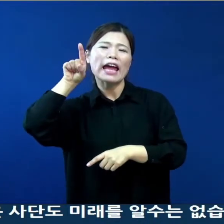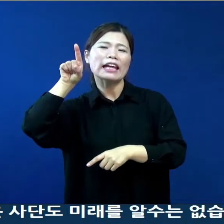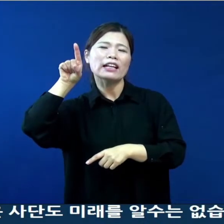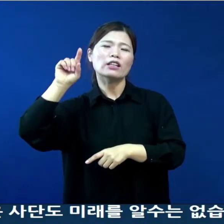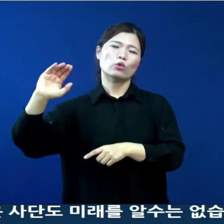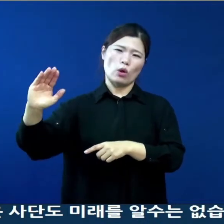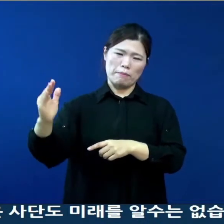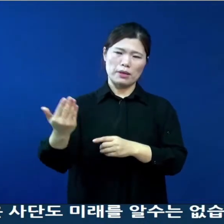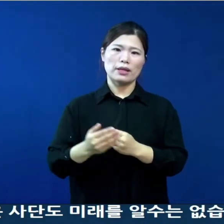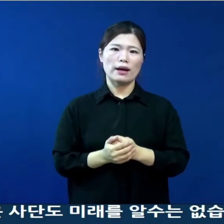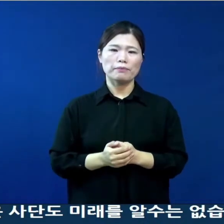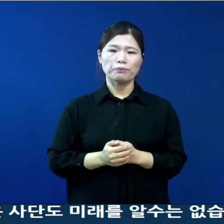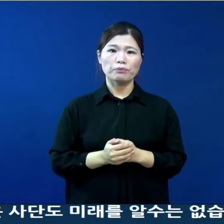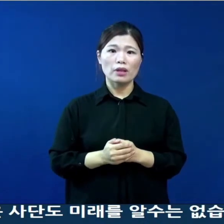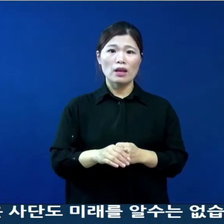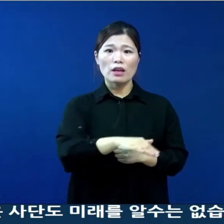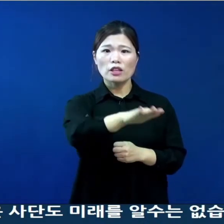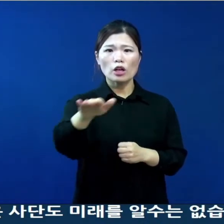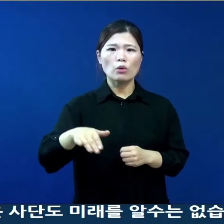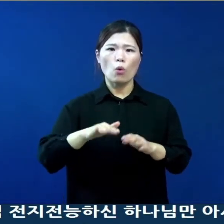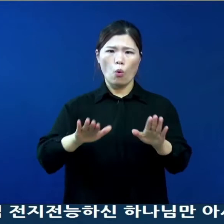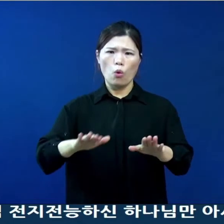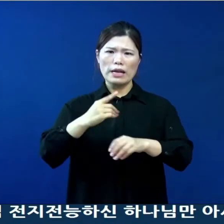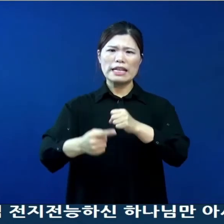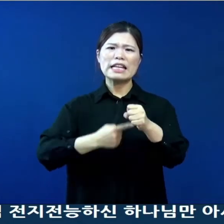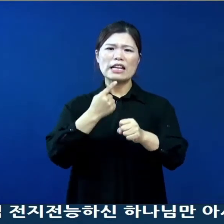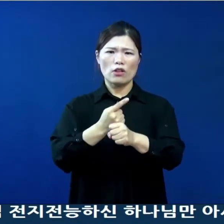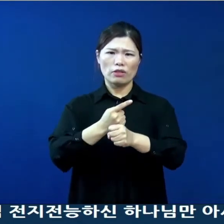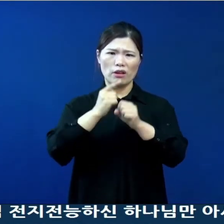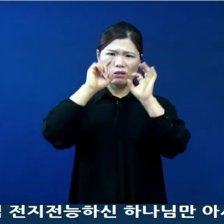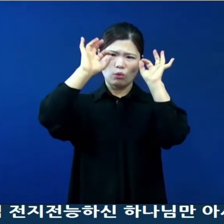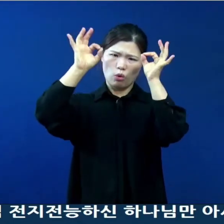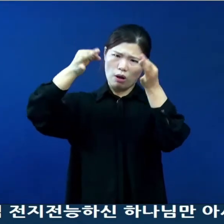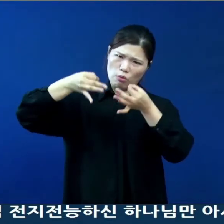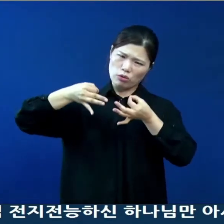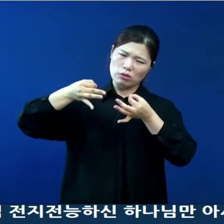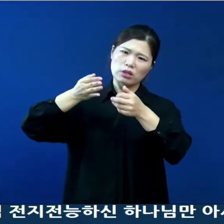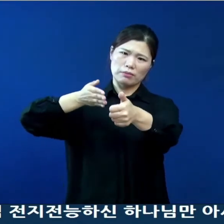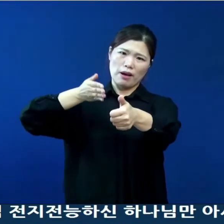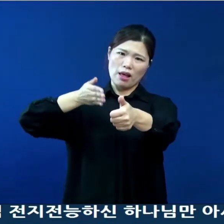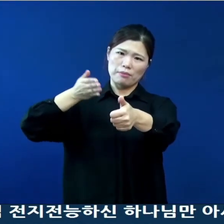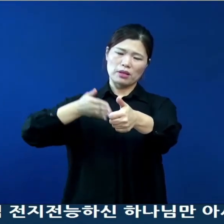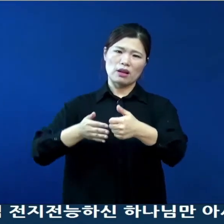것입니다. 여러분, 올 한 해를 돌아보시기 바랍니다. 그리고